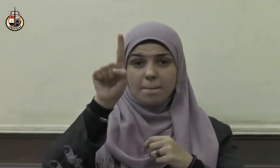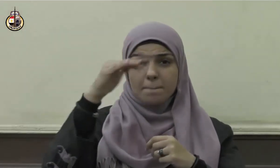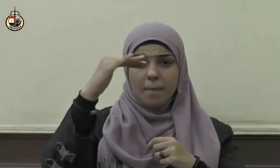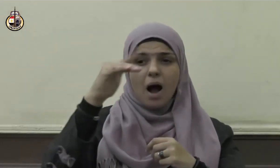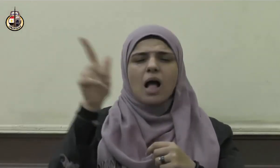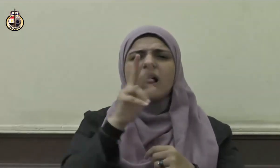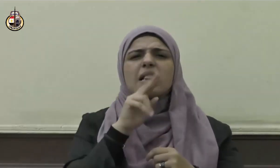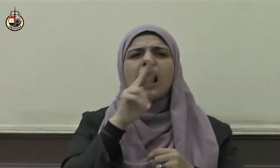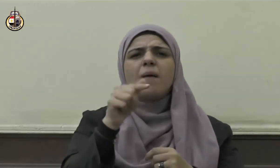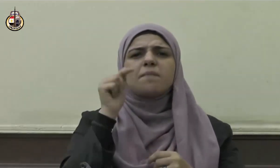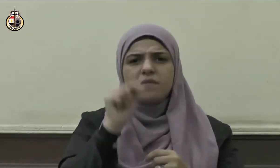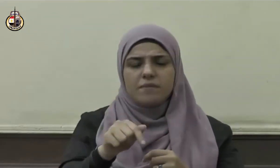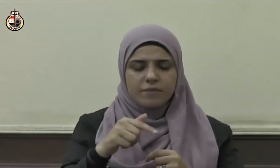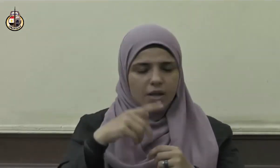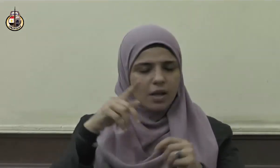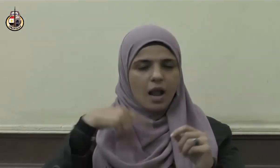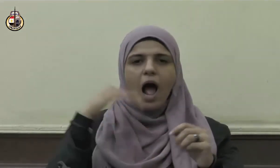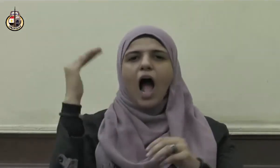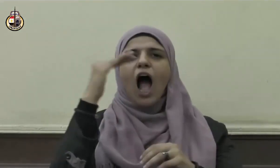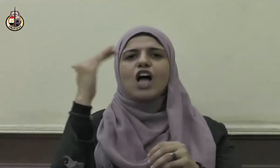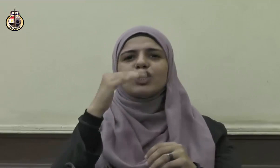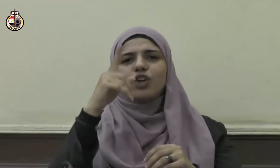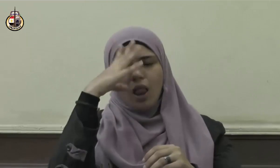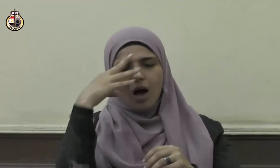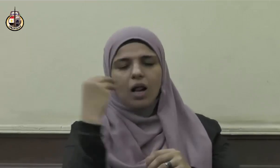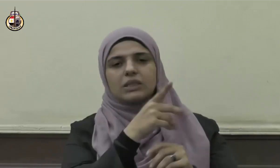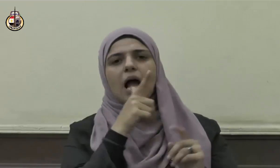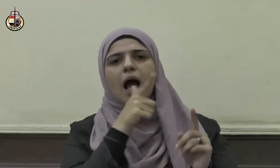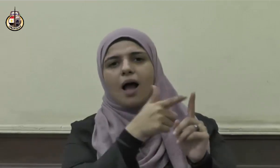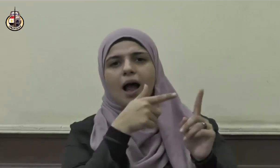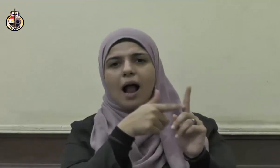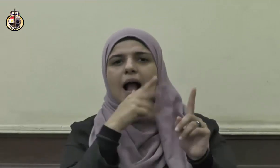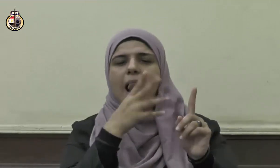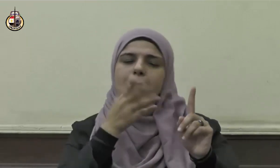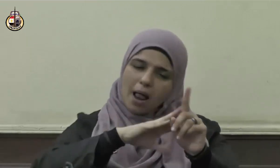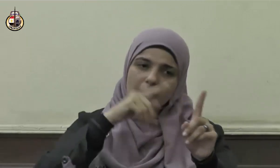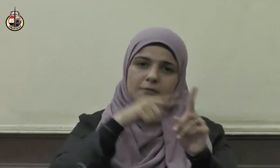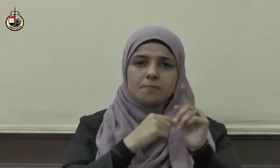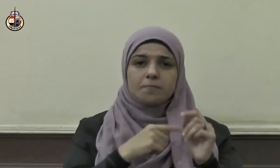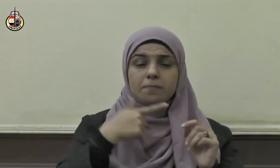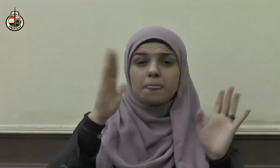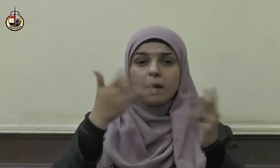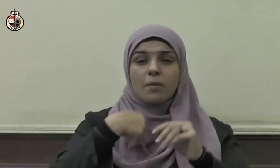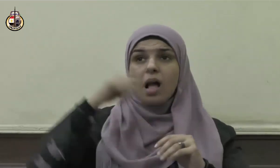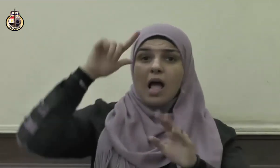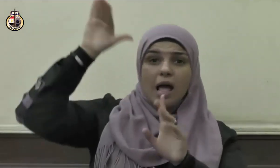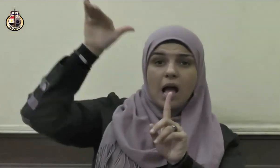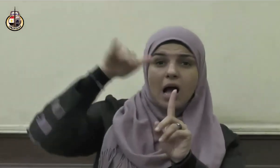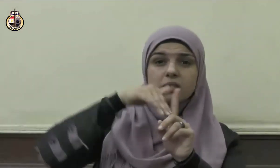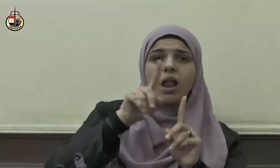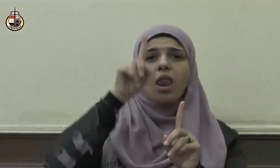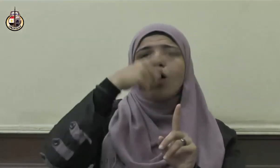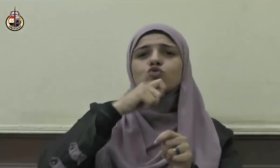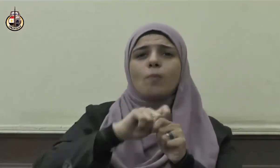حق السيدة عائشة رضي الله عنها، فلما أنزل الله عز وجل